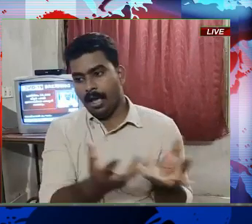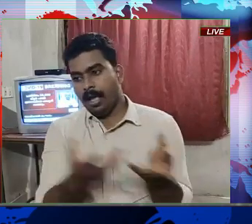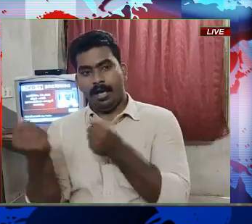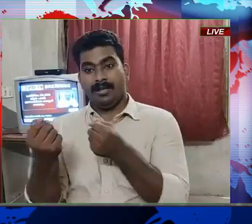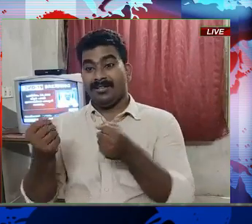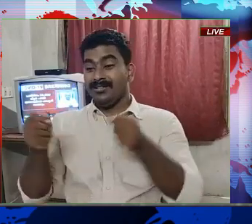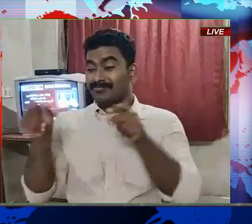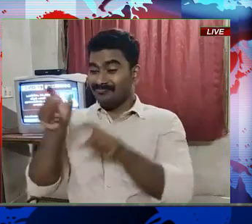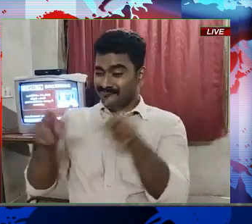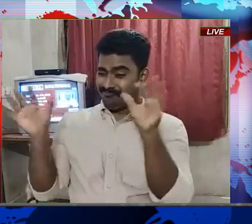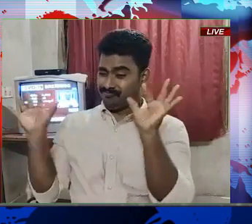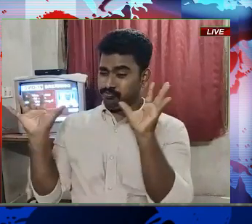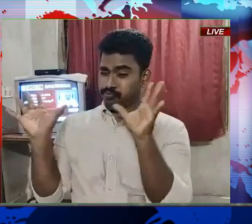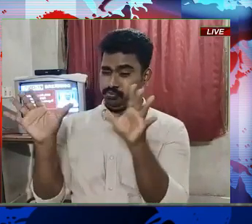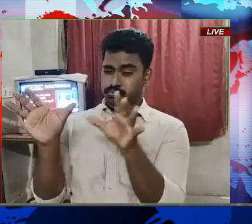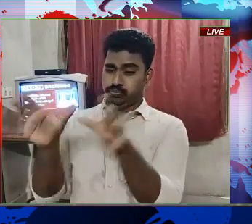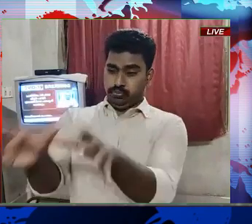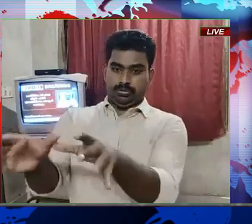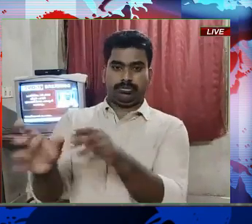ഇപ്പോൾ